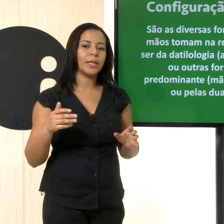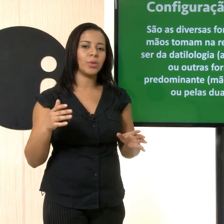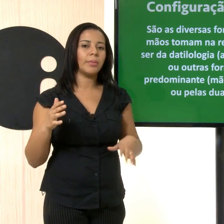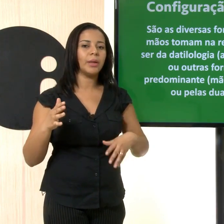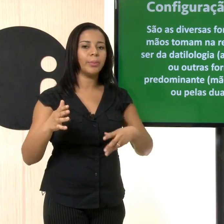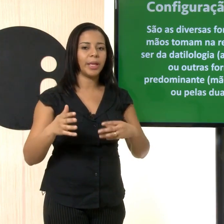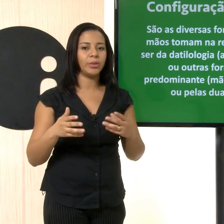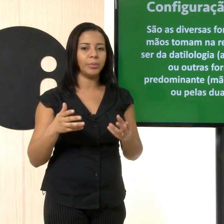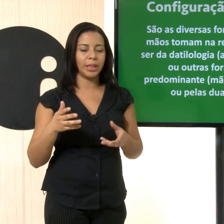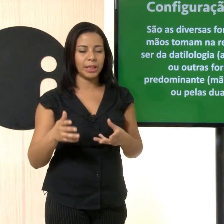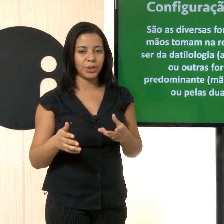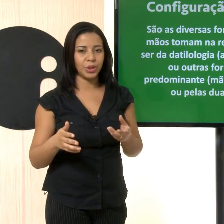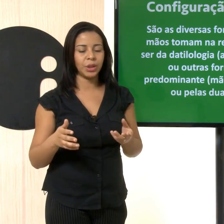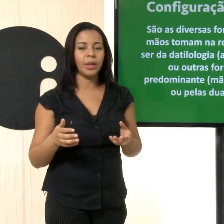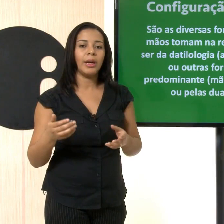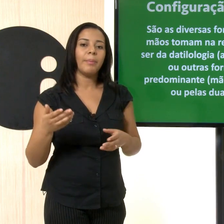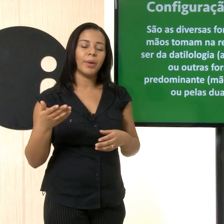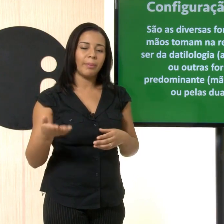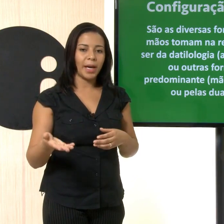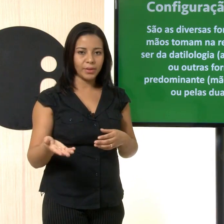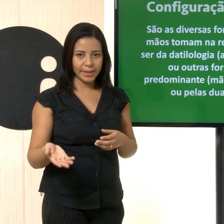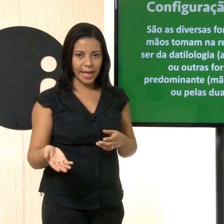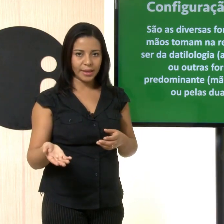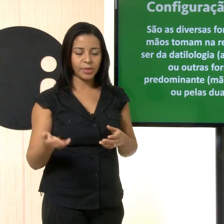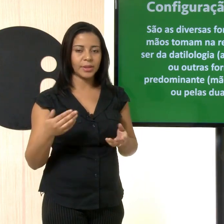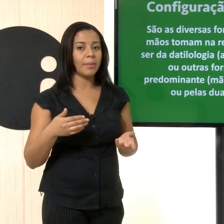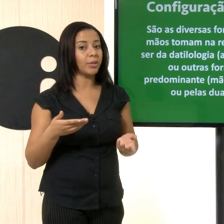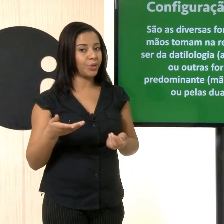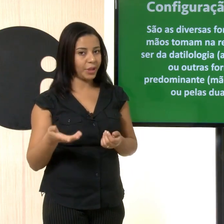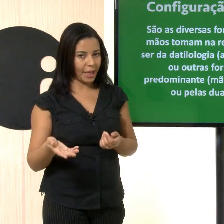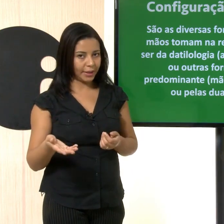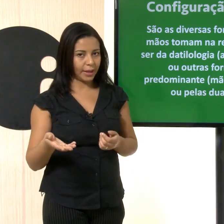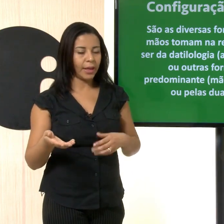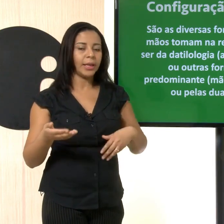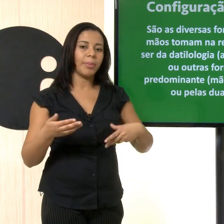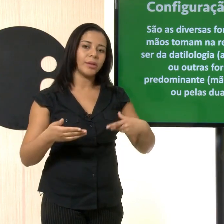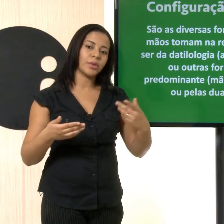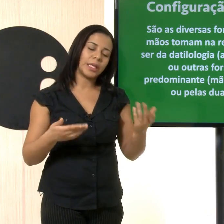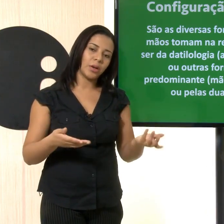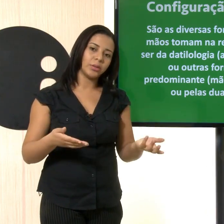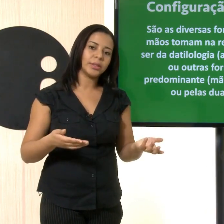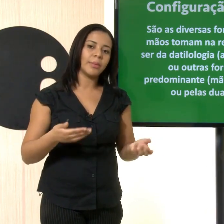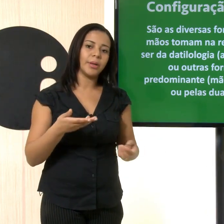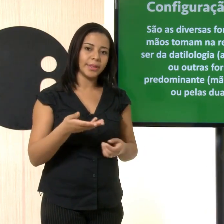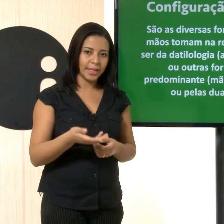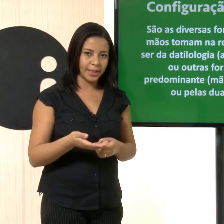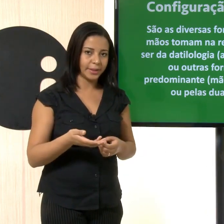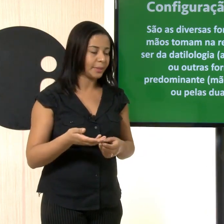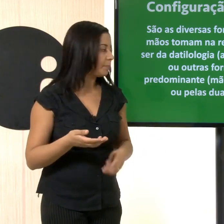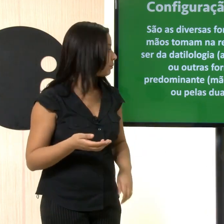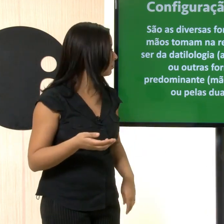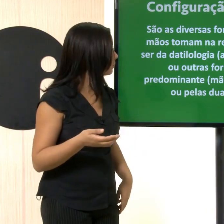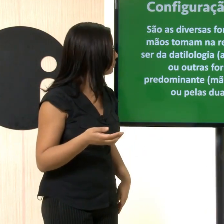caso, a mão predominante para os destros é a mão direita e para os canhotos é a mão esquerda.